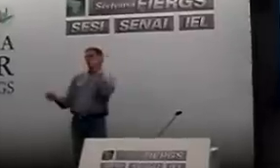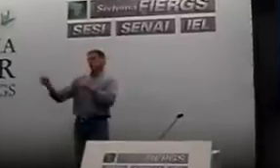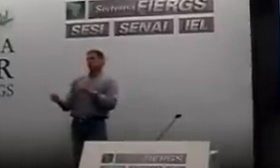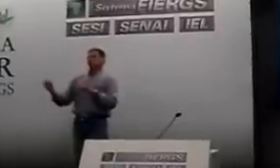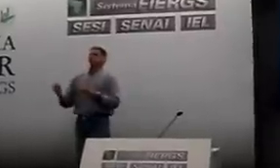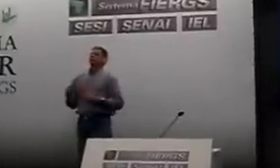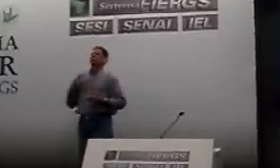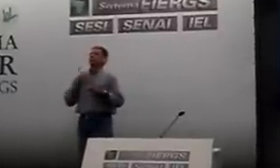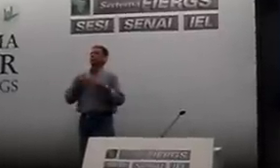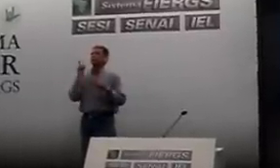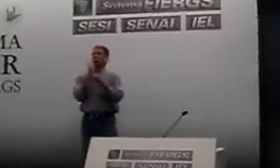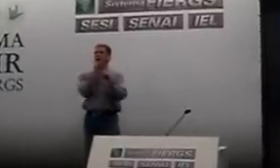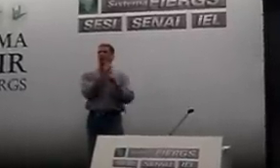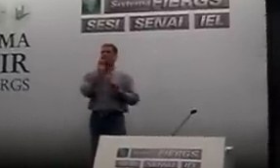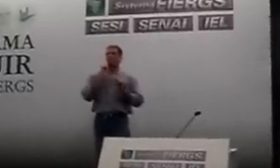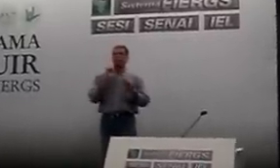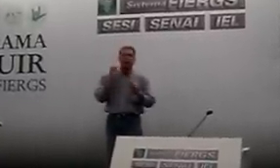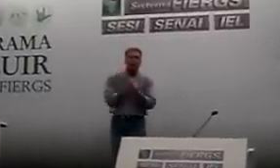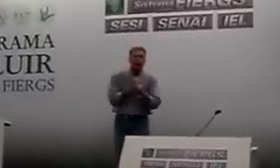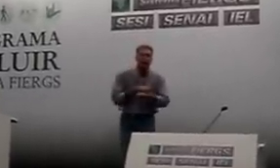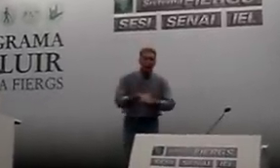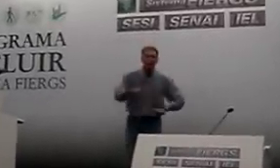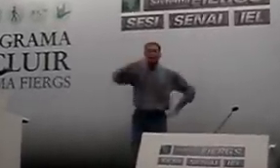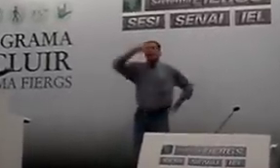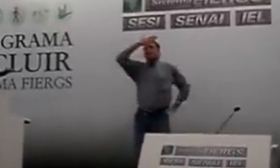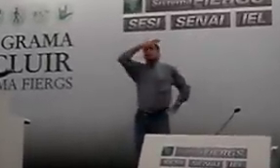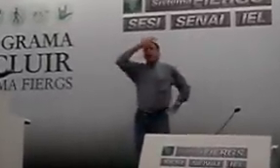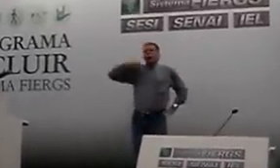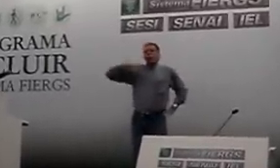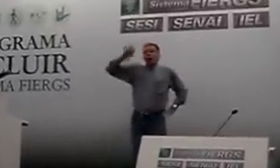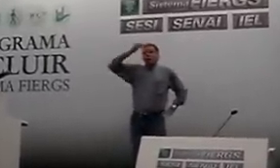parece que os surdos estão ali para mostrar que há ali portas, mas,